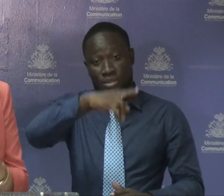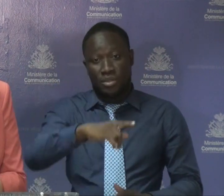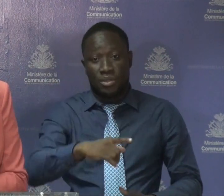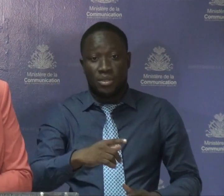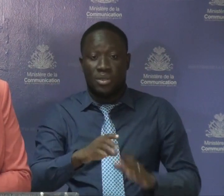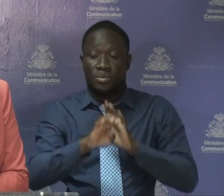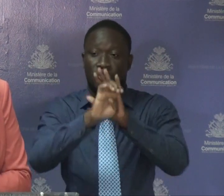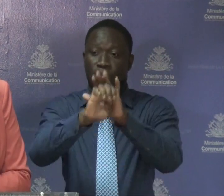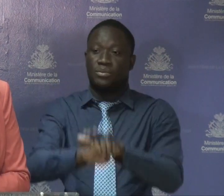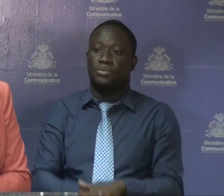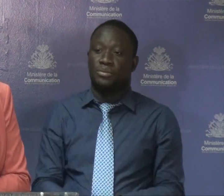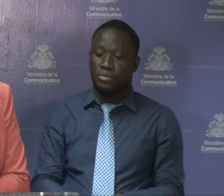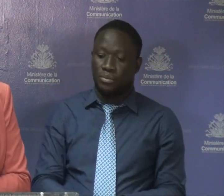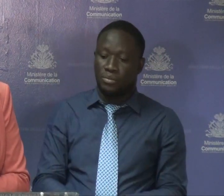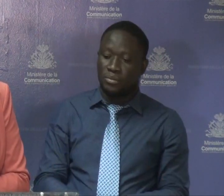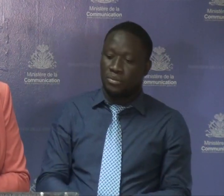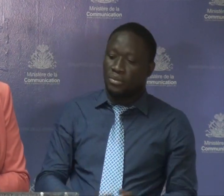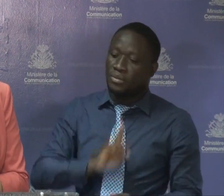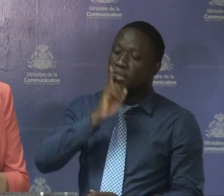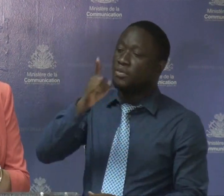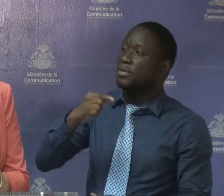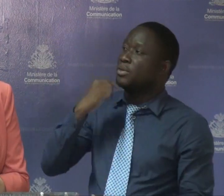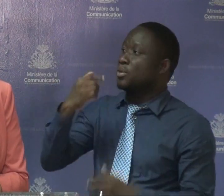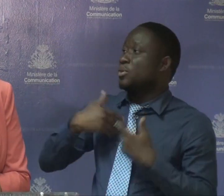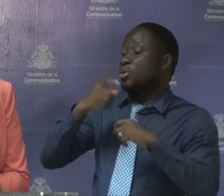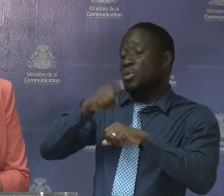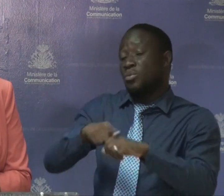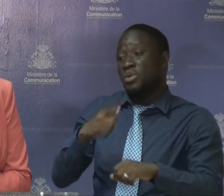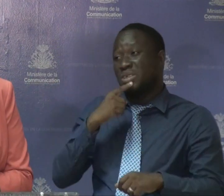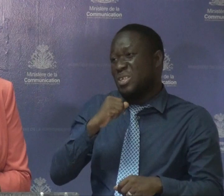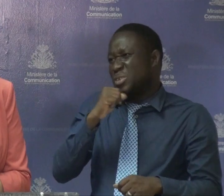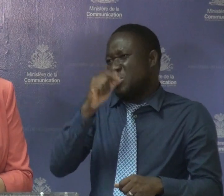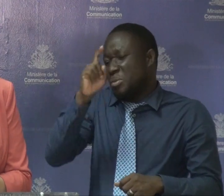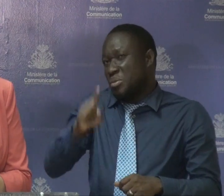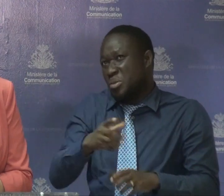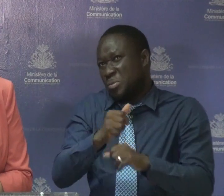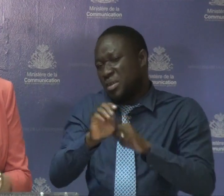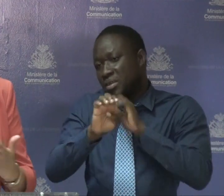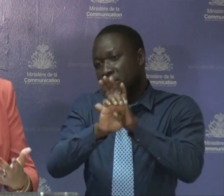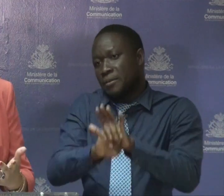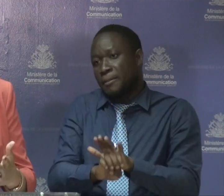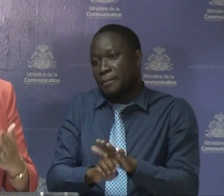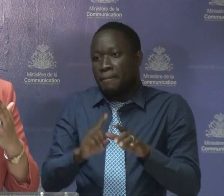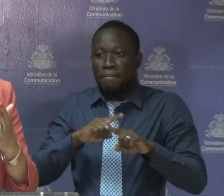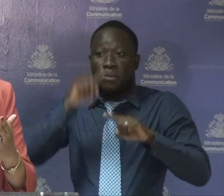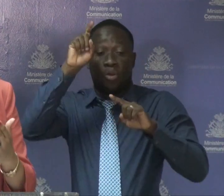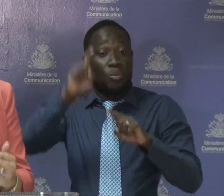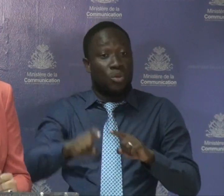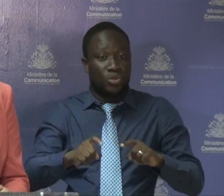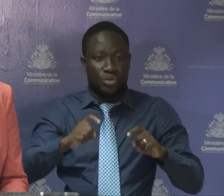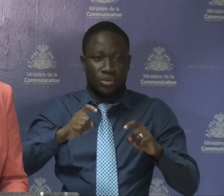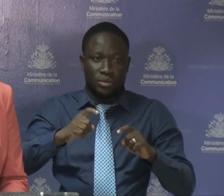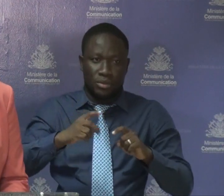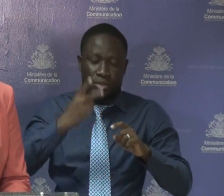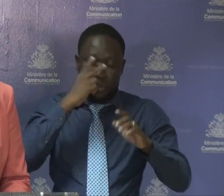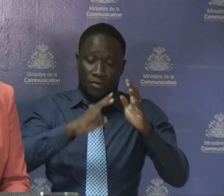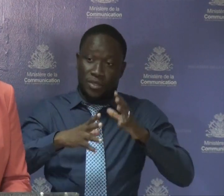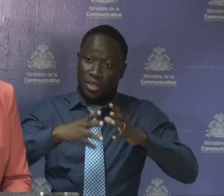pris un exemple. Et c'est vrai que il y a des fois que le monde qui dit que non pas supposé prendre des exemples comme ça, mais il faut viser grand et il faut